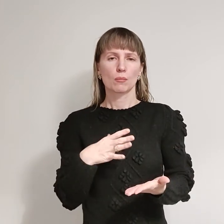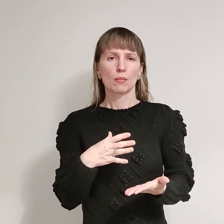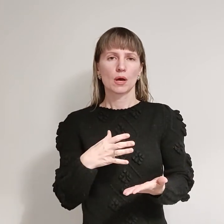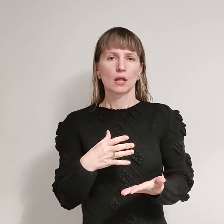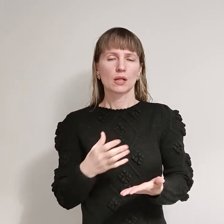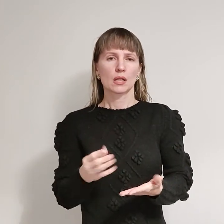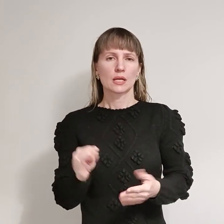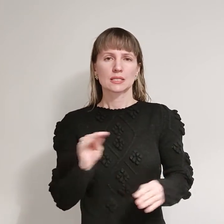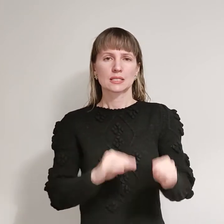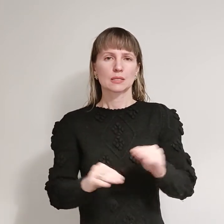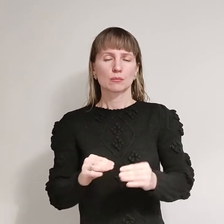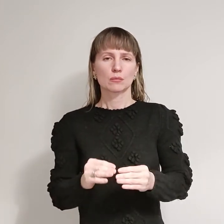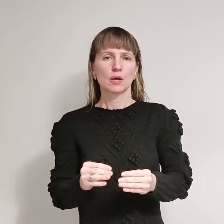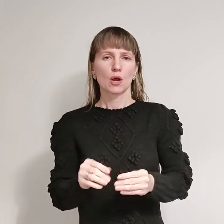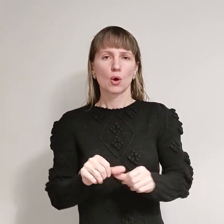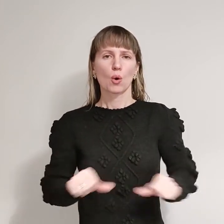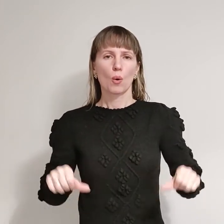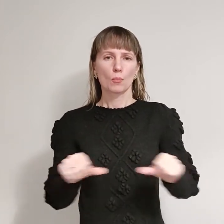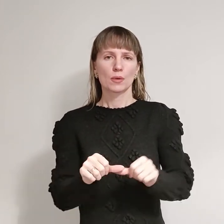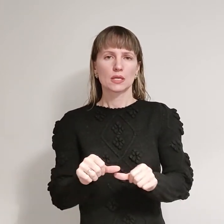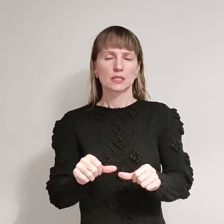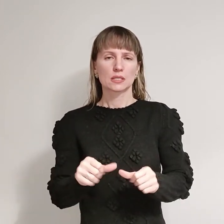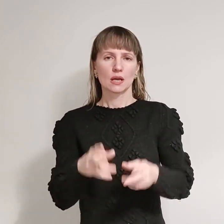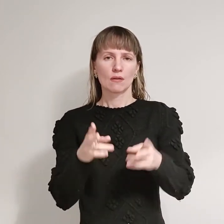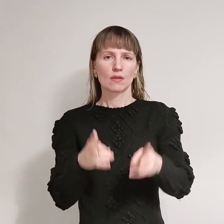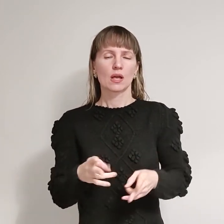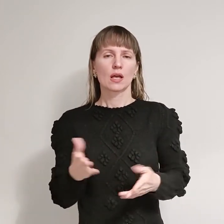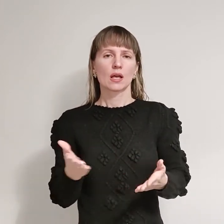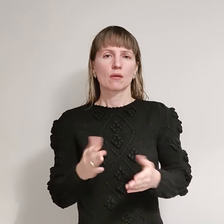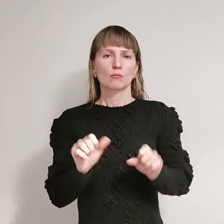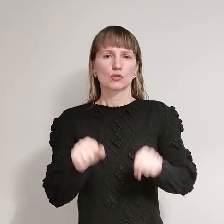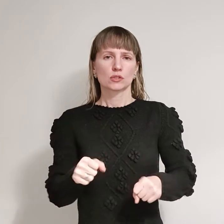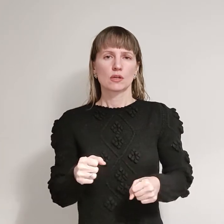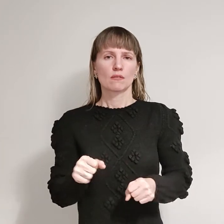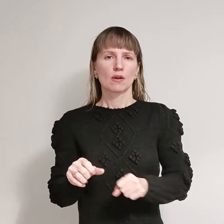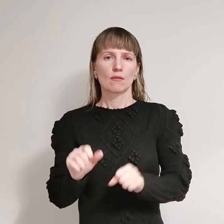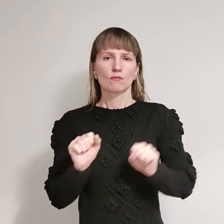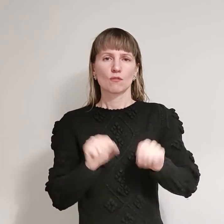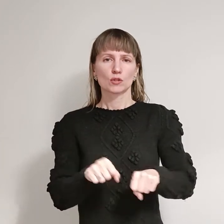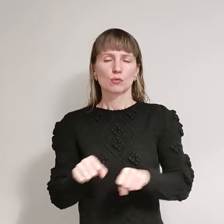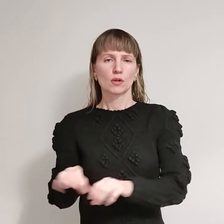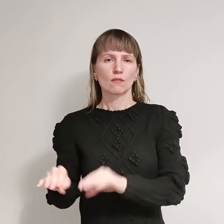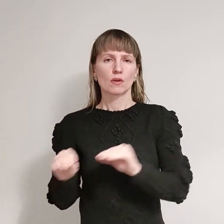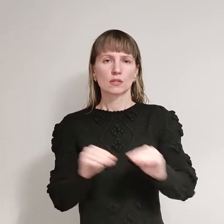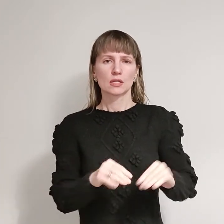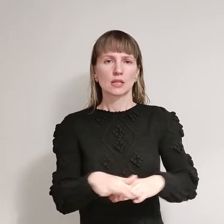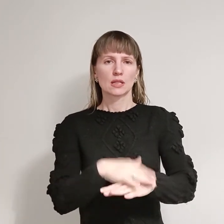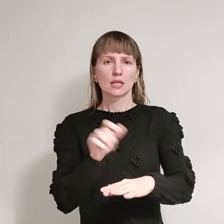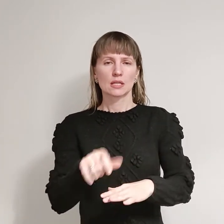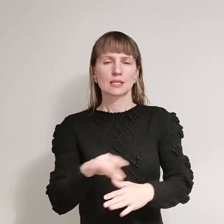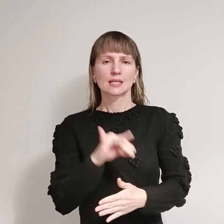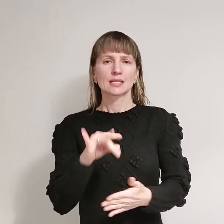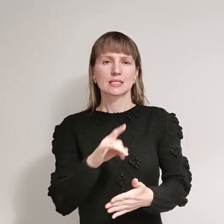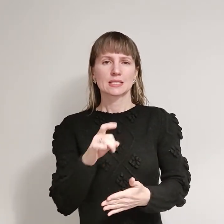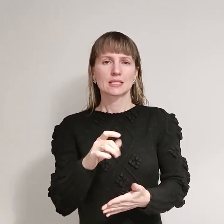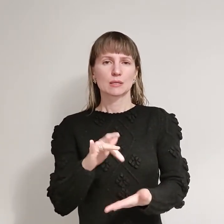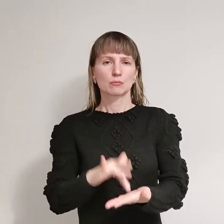евакуаційна комісія, де розглядають можливі варіанти евакуації населення із міста у випадку необхідності, повідомив Іван